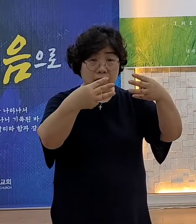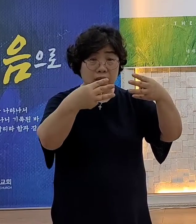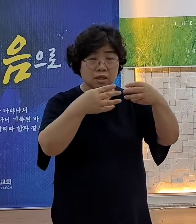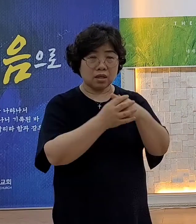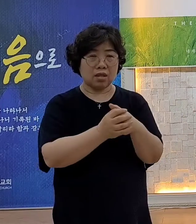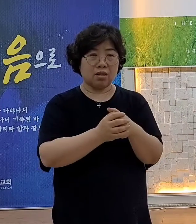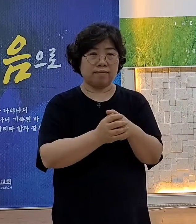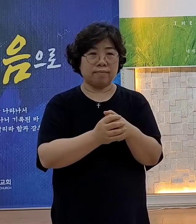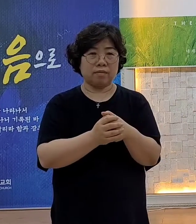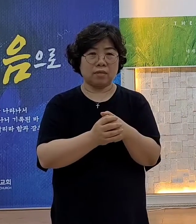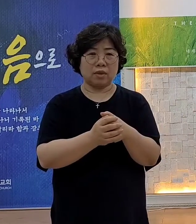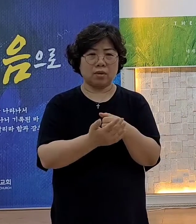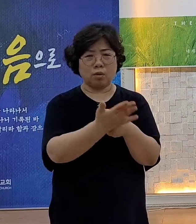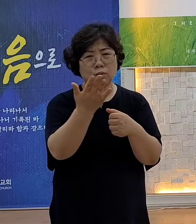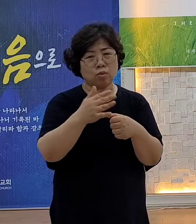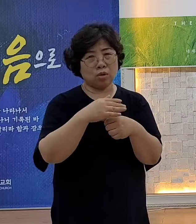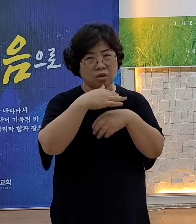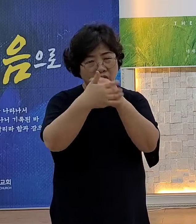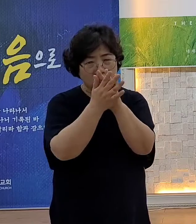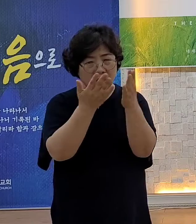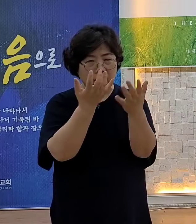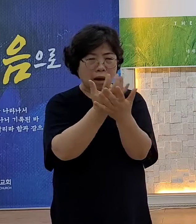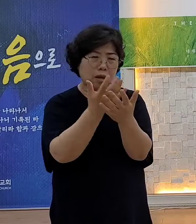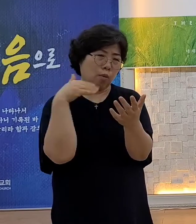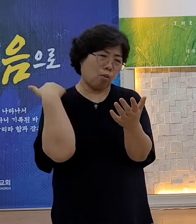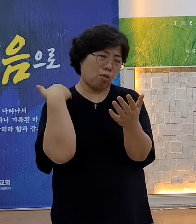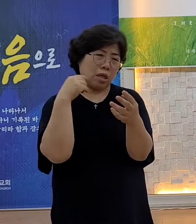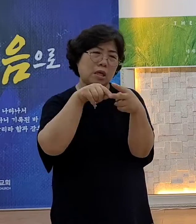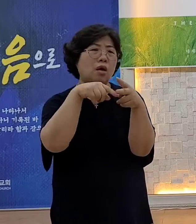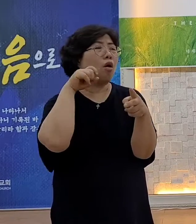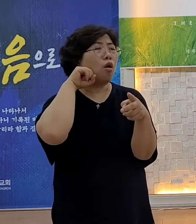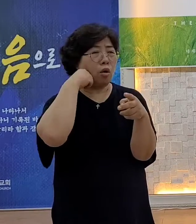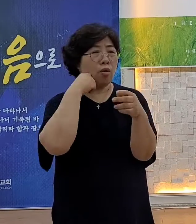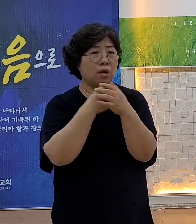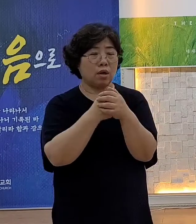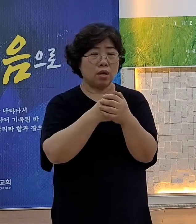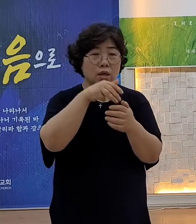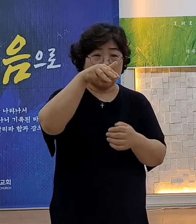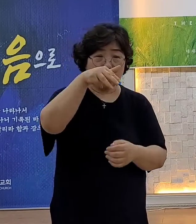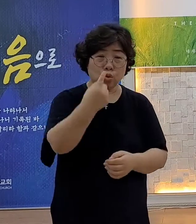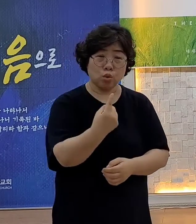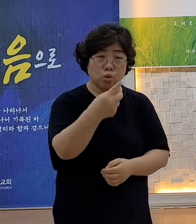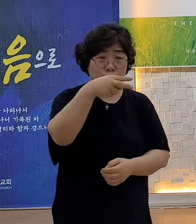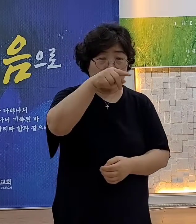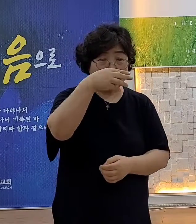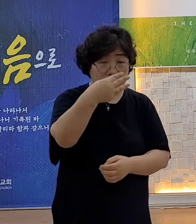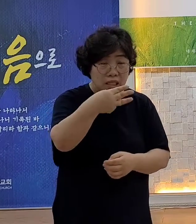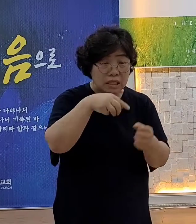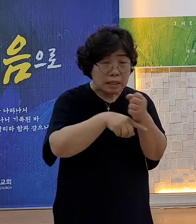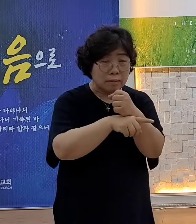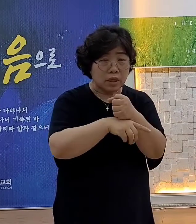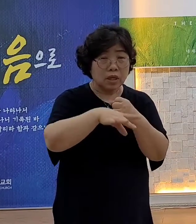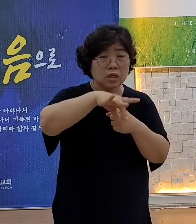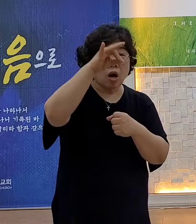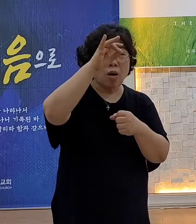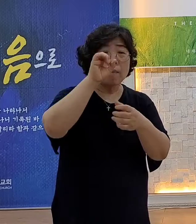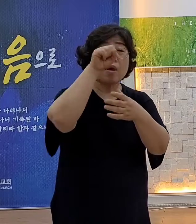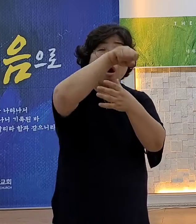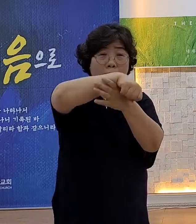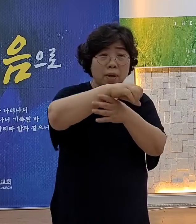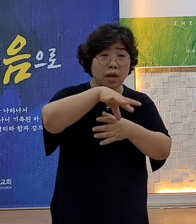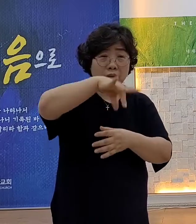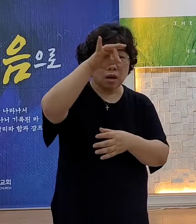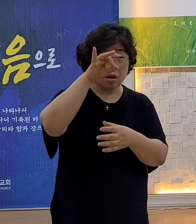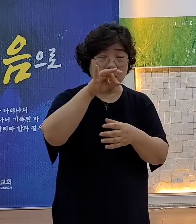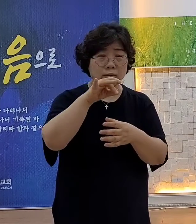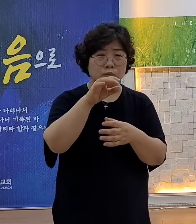모르면 이해하기가 어렵습니다. 초실절이 뭐예요? 처음 난 열매. 열매 실자예요.